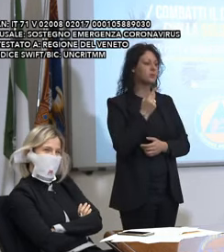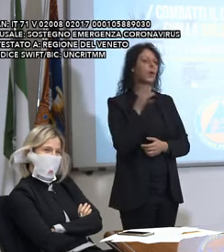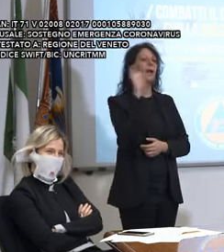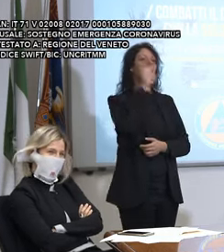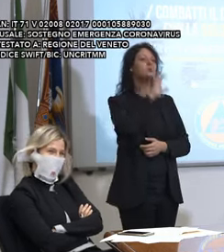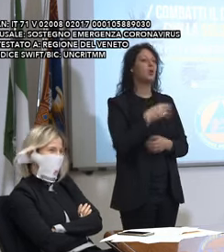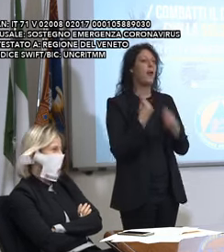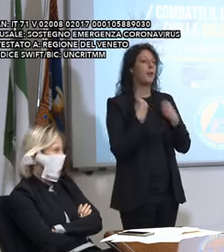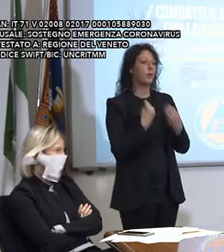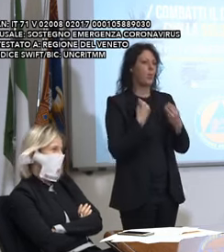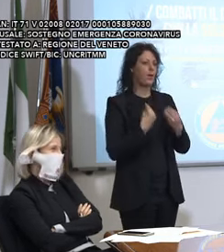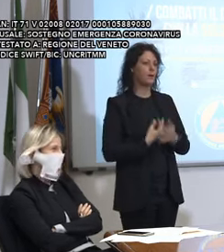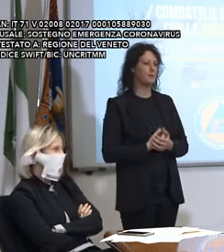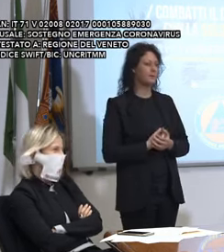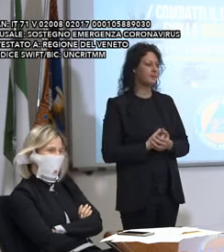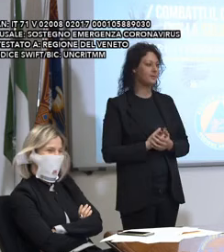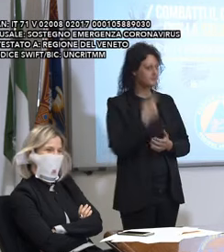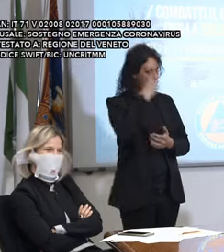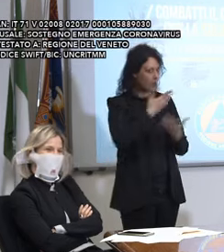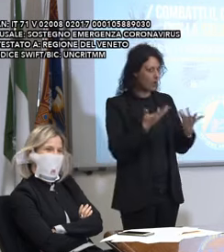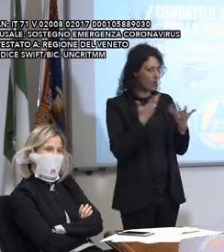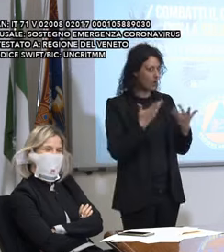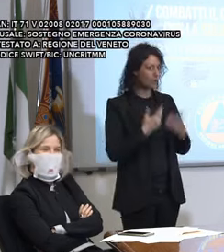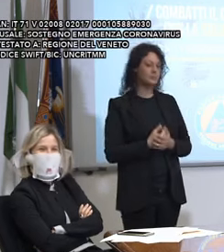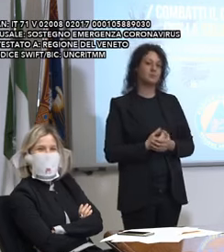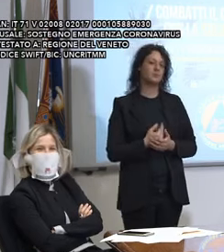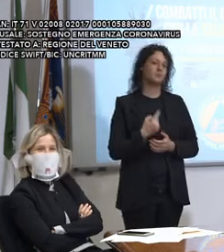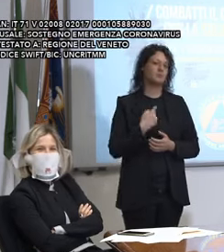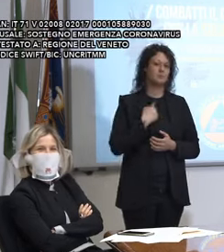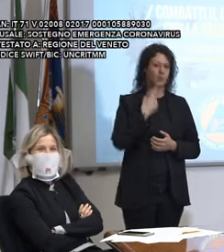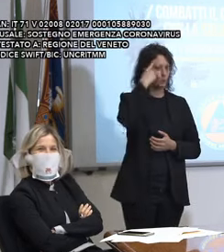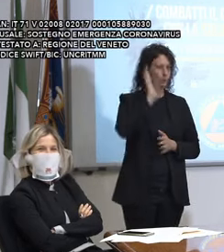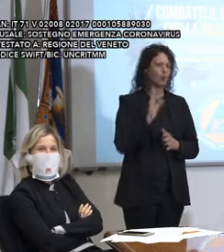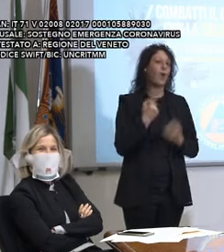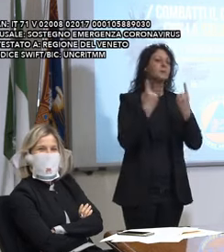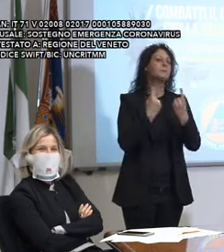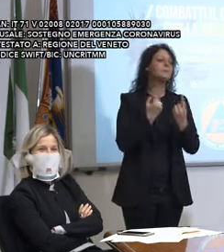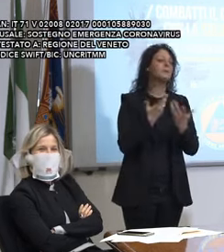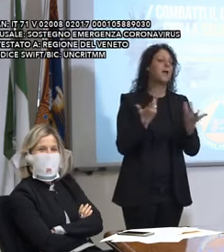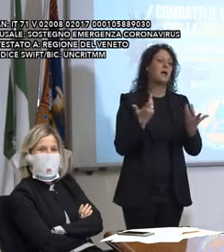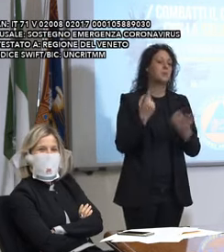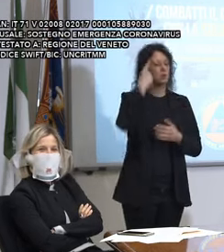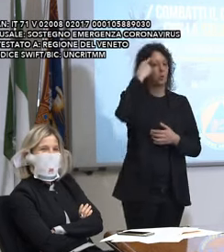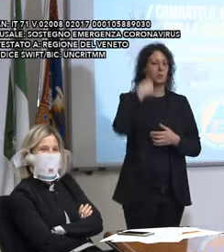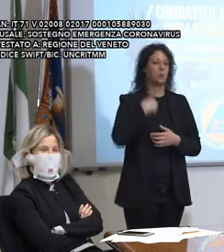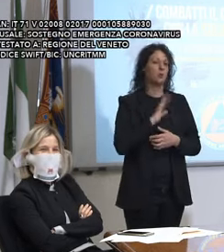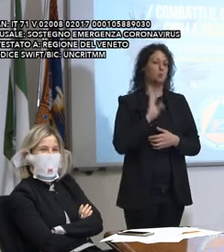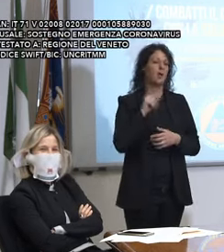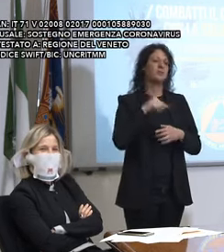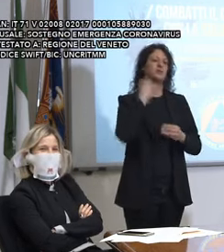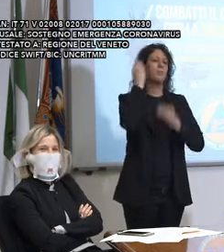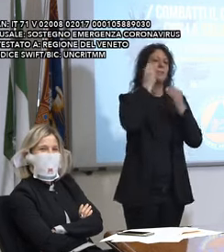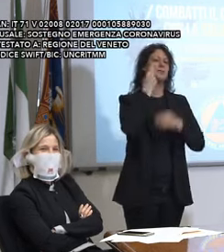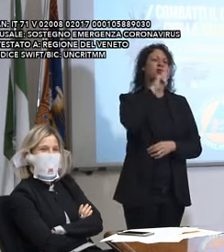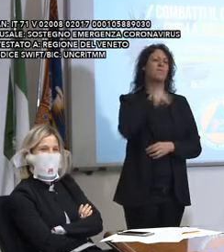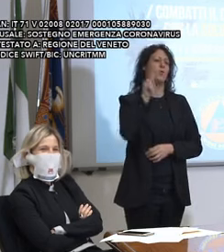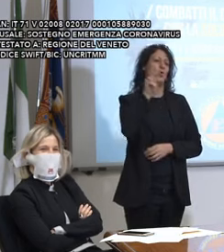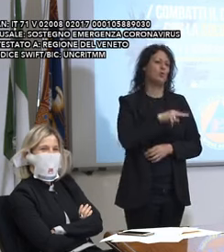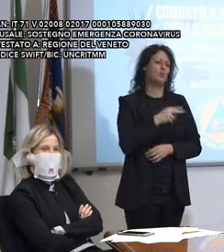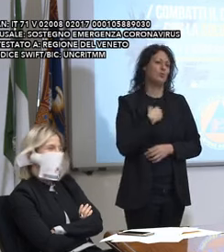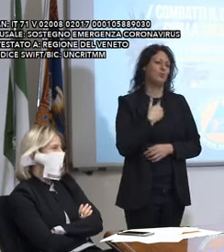Non hai anticipazioni? No, guarda, cioè no, ho altri pensieri che pensare a cosa ha fatto il Consiglio dei Ministri per il voto, cioè, onestamente